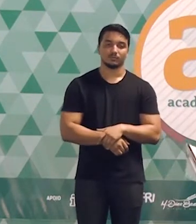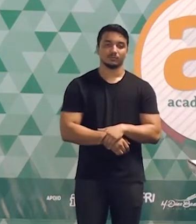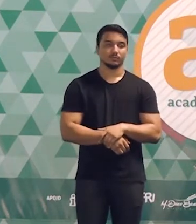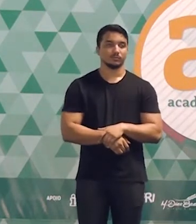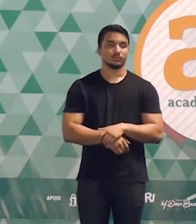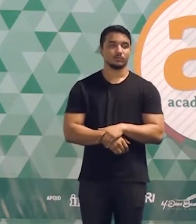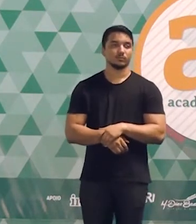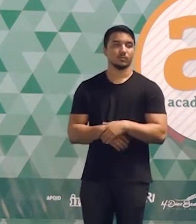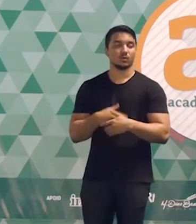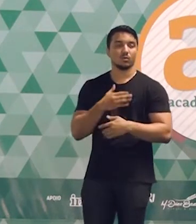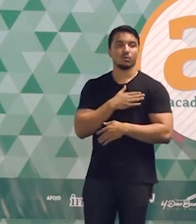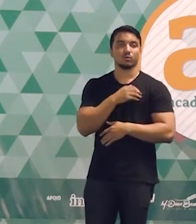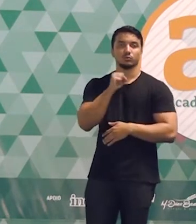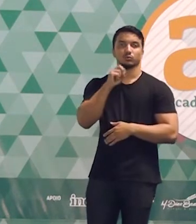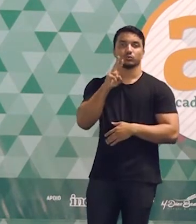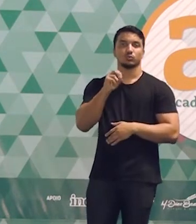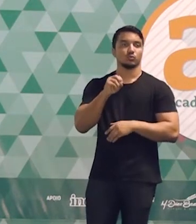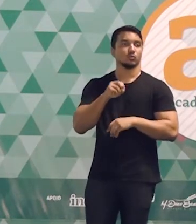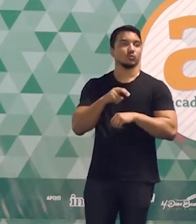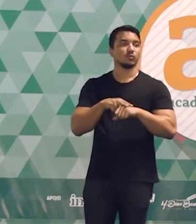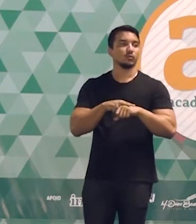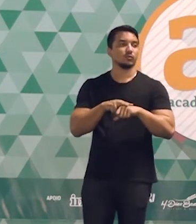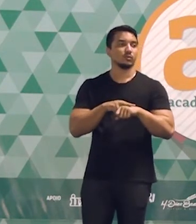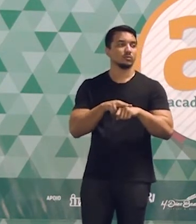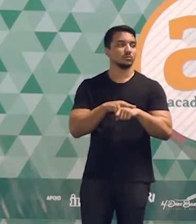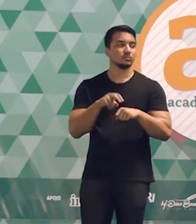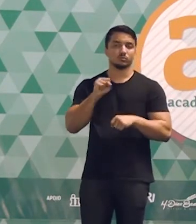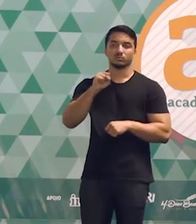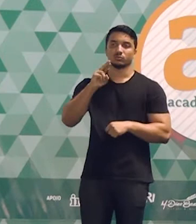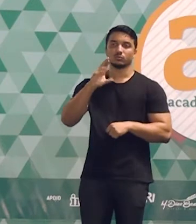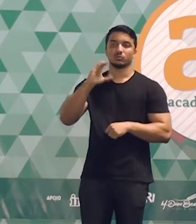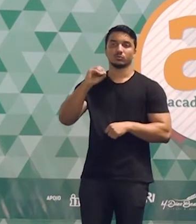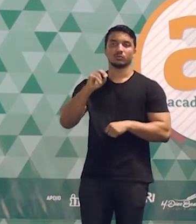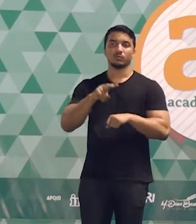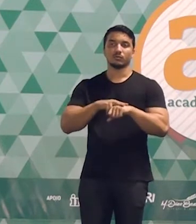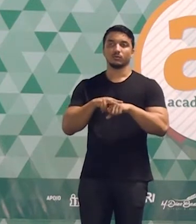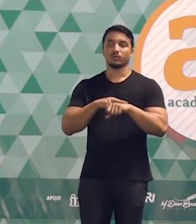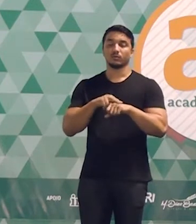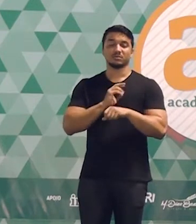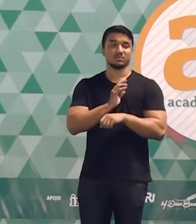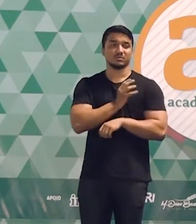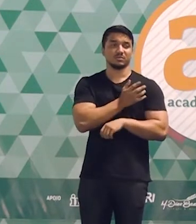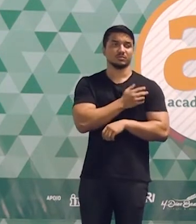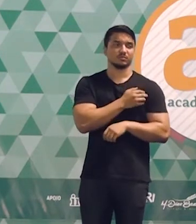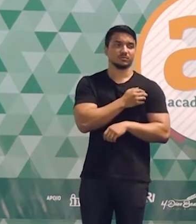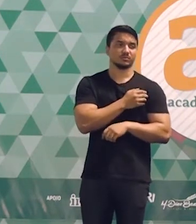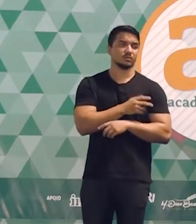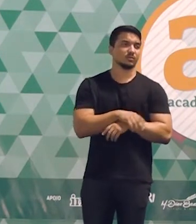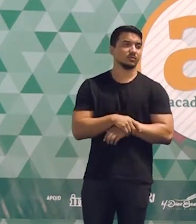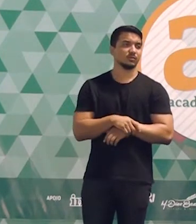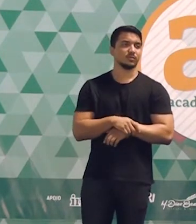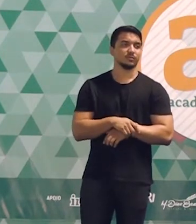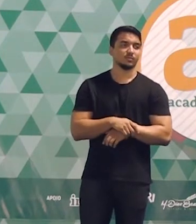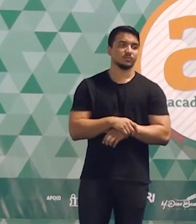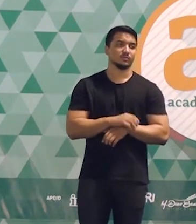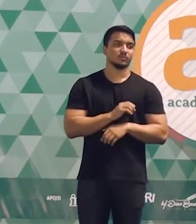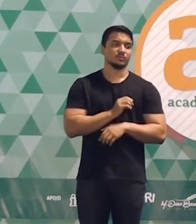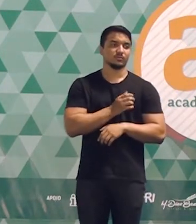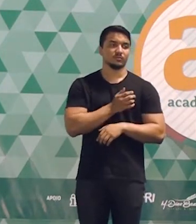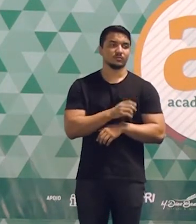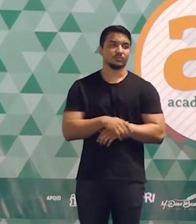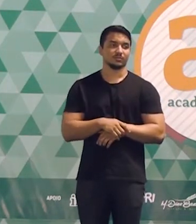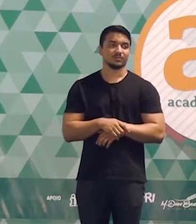Você gosta de suco verde? Suco verde? É horrível, né? É horrível. É